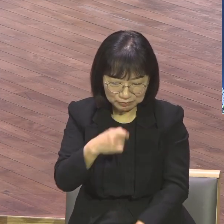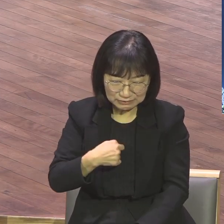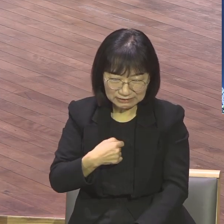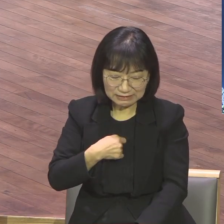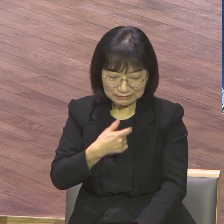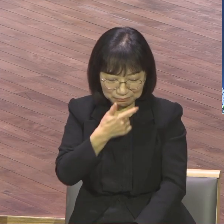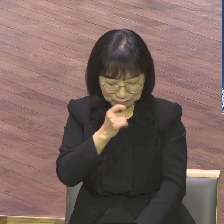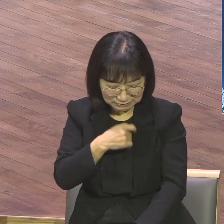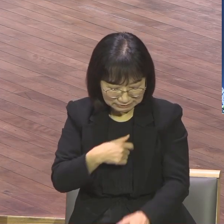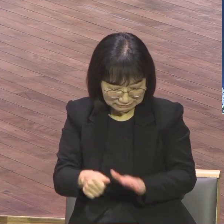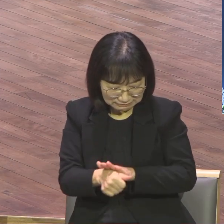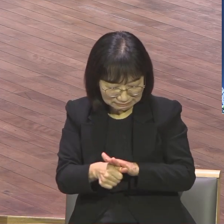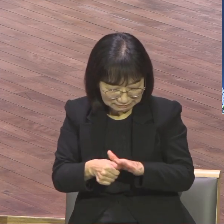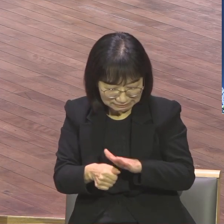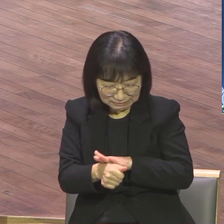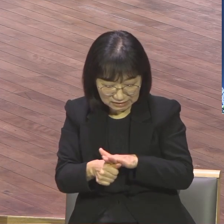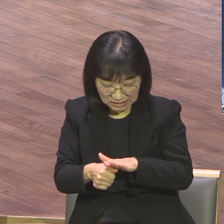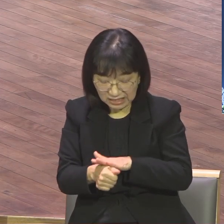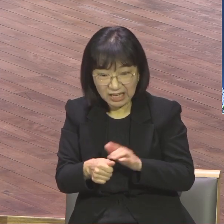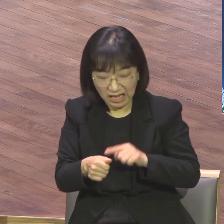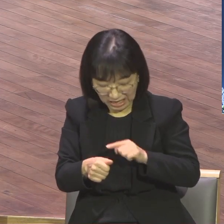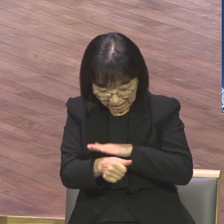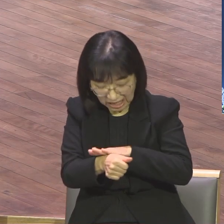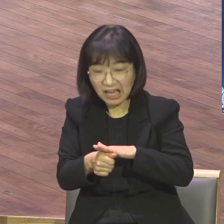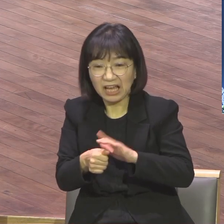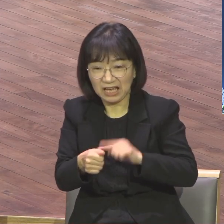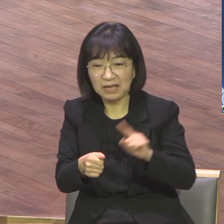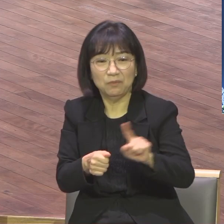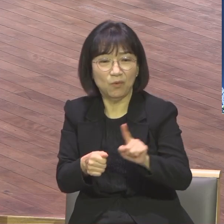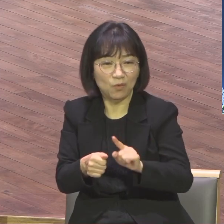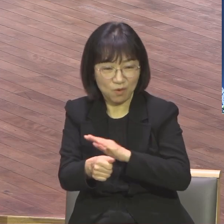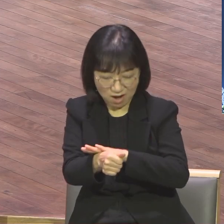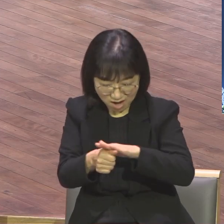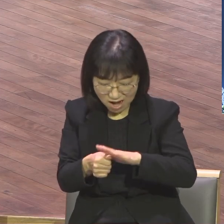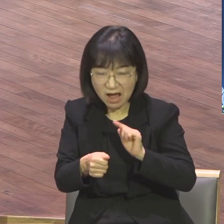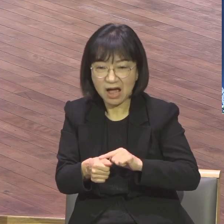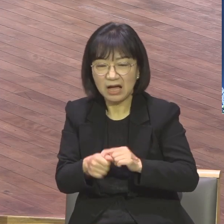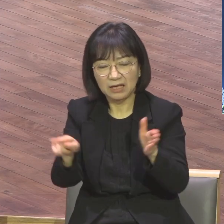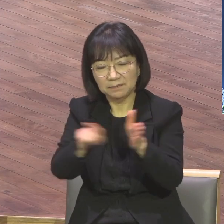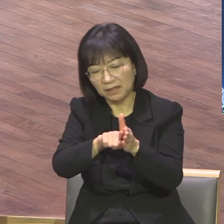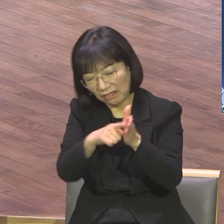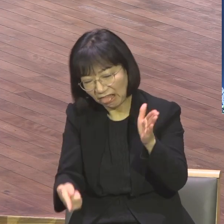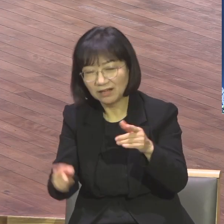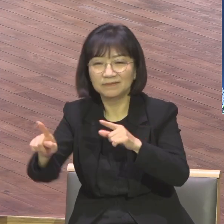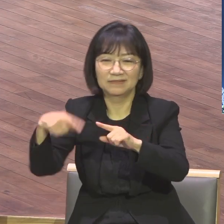관심이 없었어. 이렇게 영적 열등의식이 빠져 살면 이게 다 불신앙이에요.